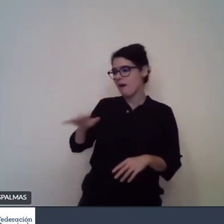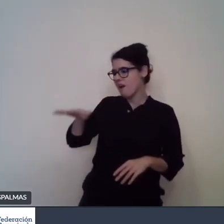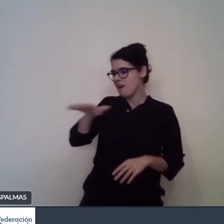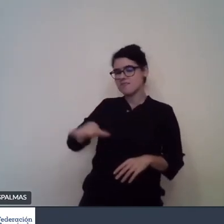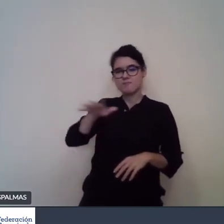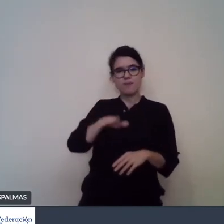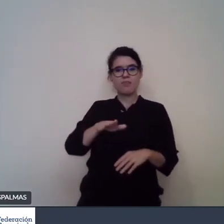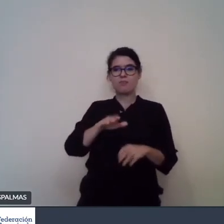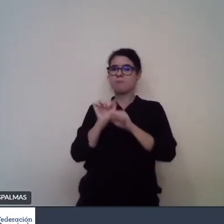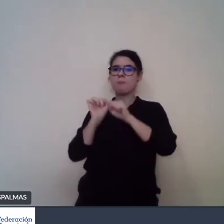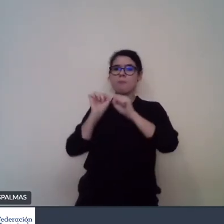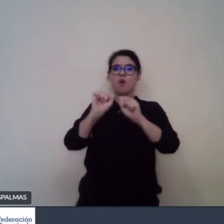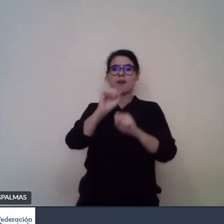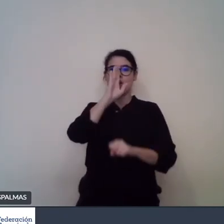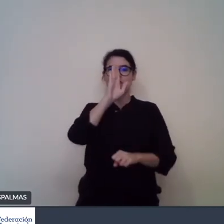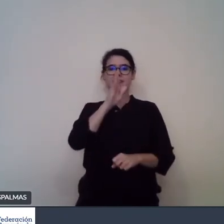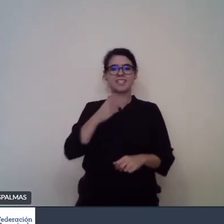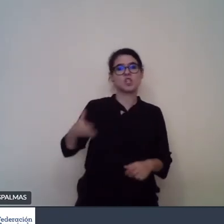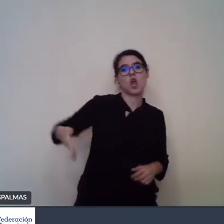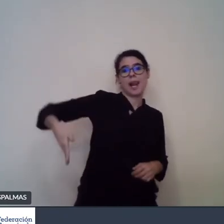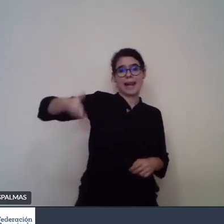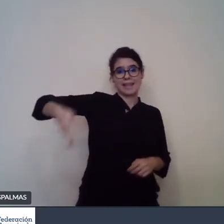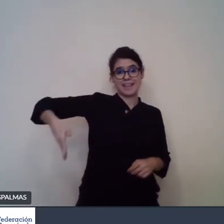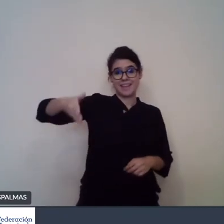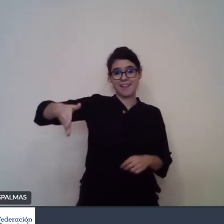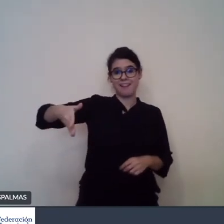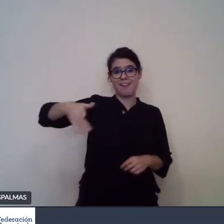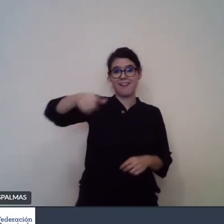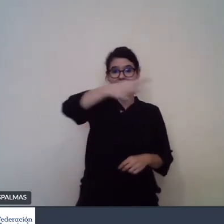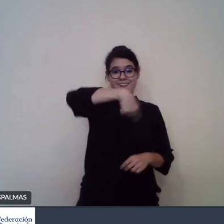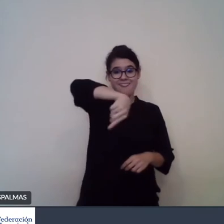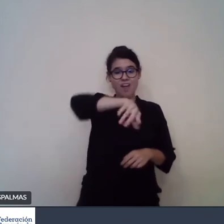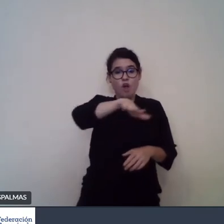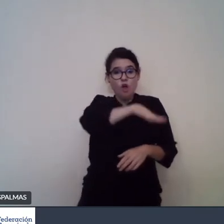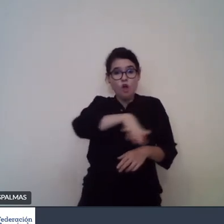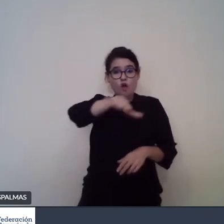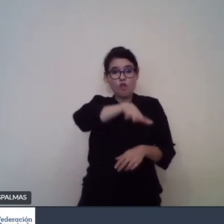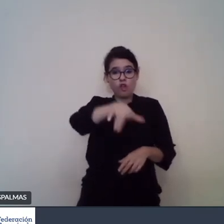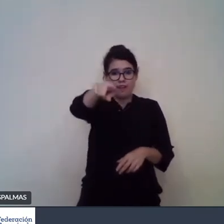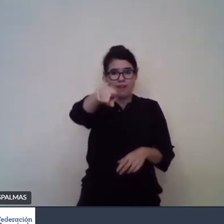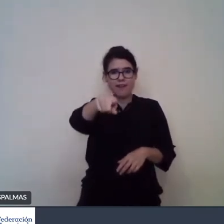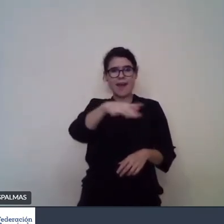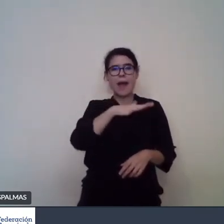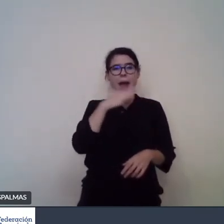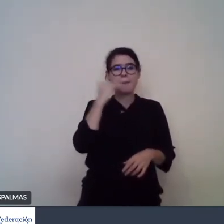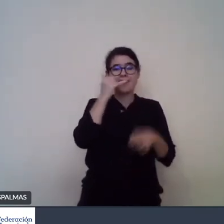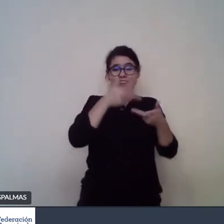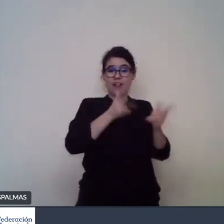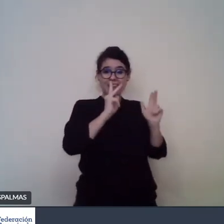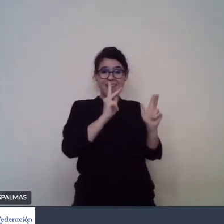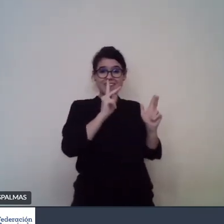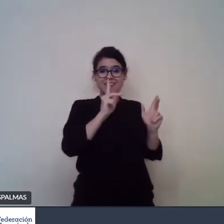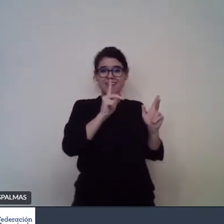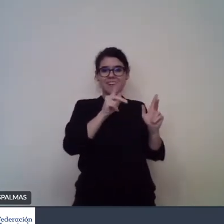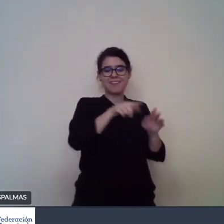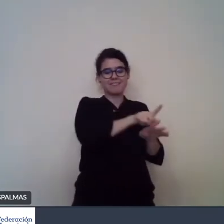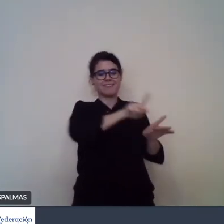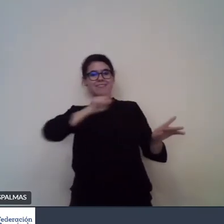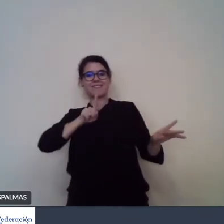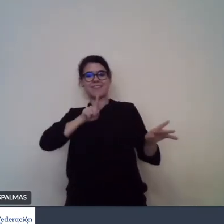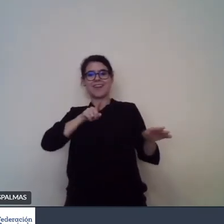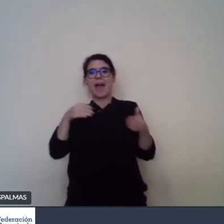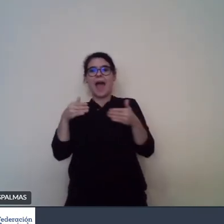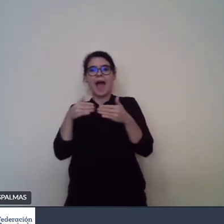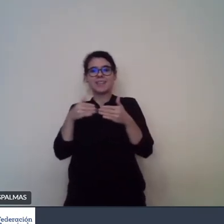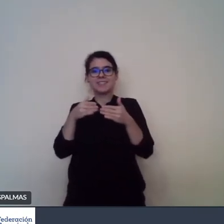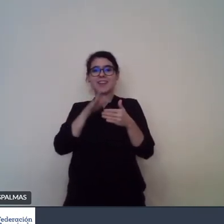lateral, libera esta posición del dunker spot y utiliza la esquina porque es lo que va a poner en